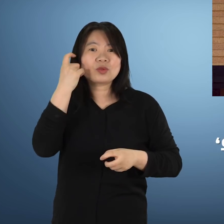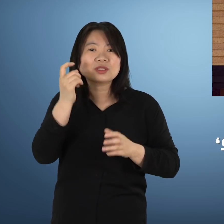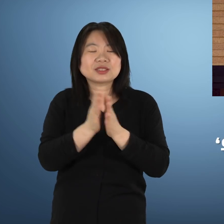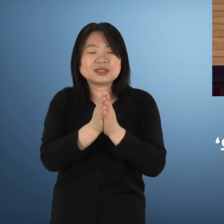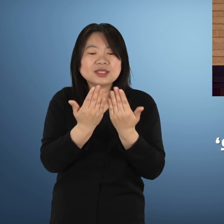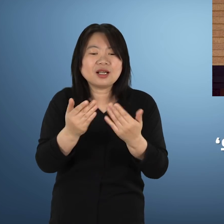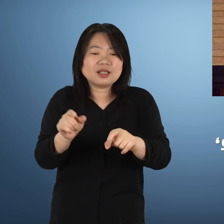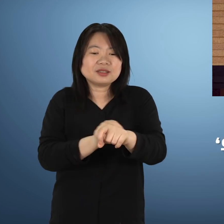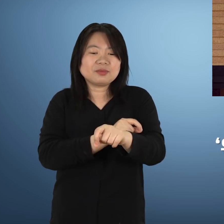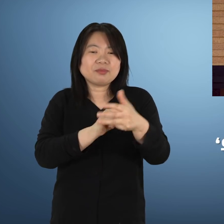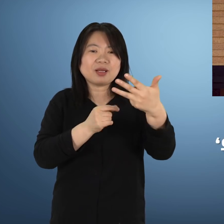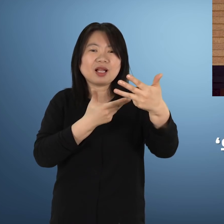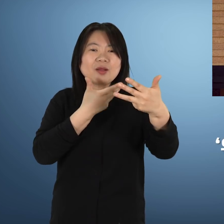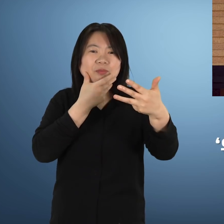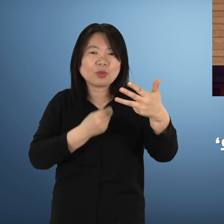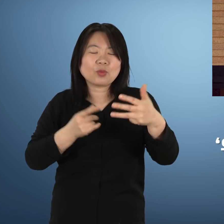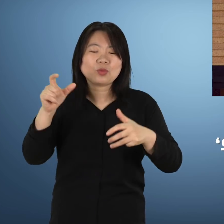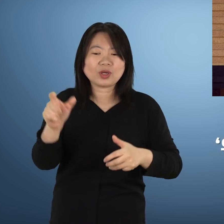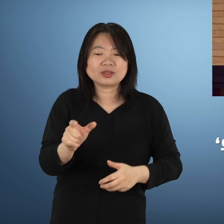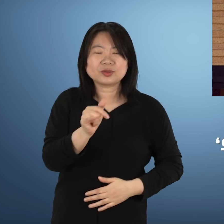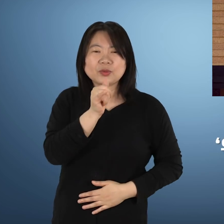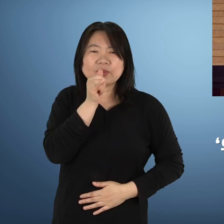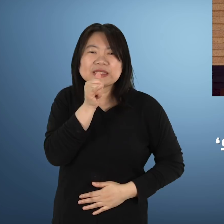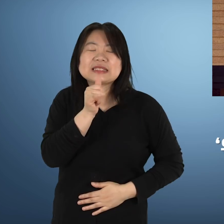마태복음에서 특별히 팔복에서 강조한